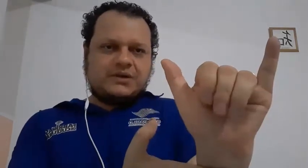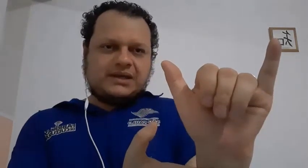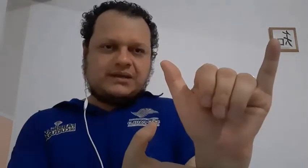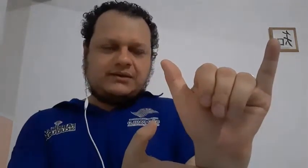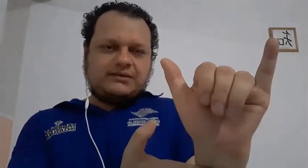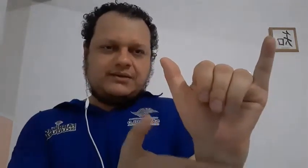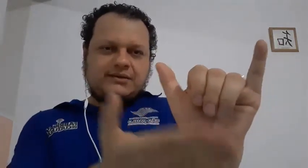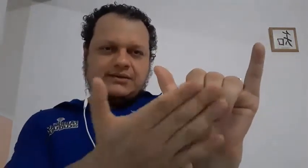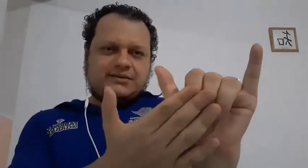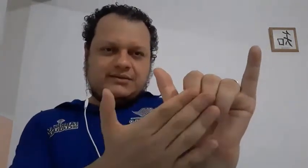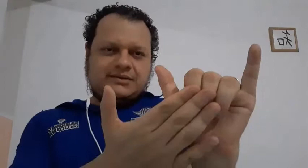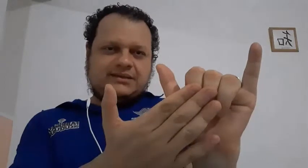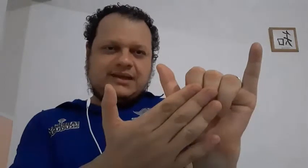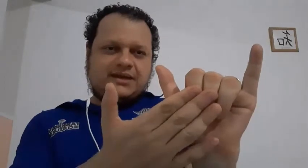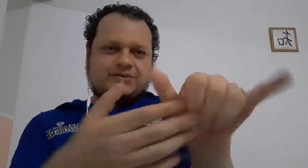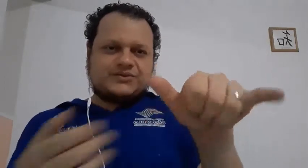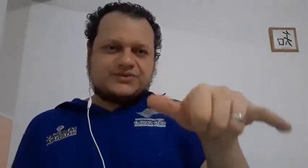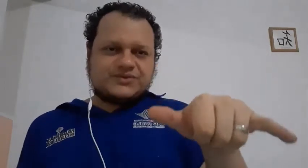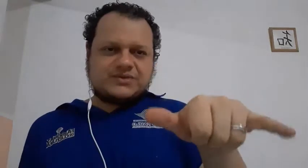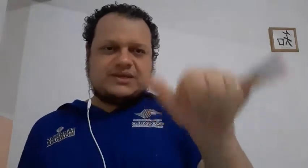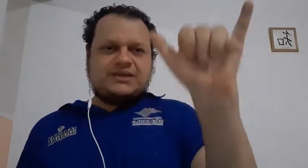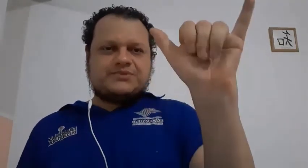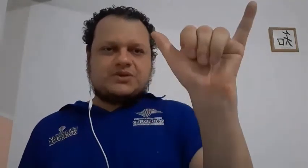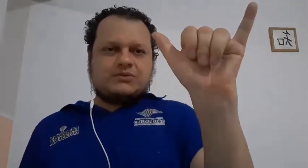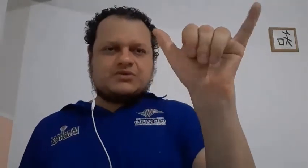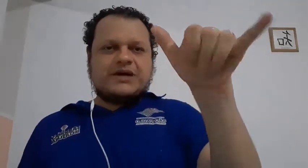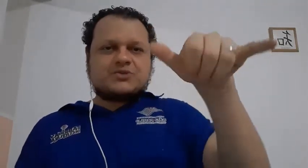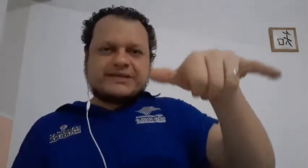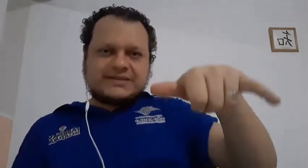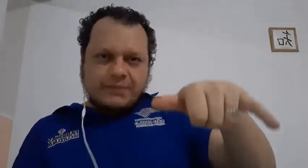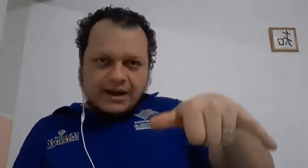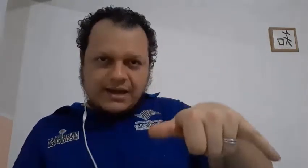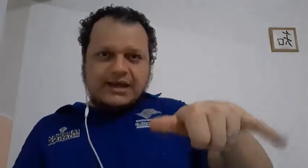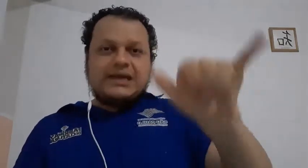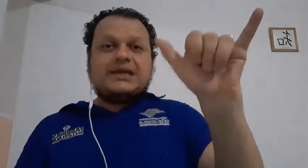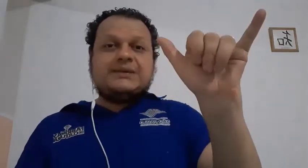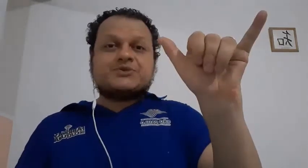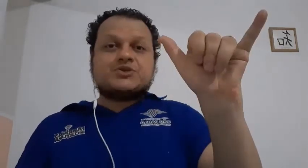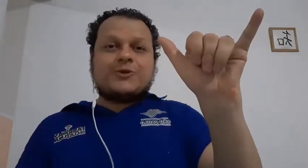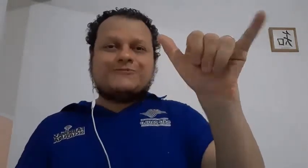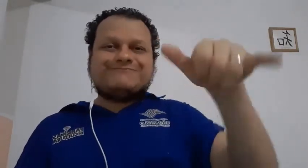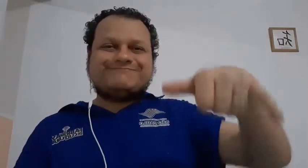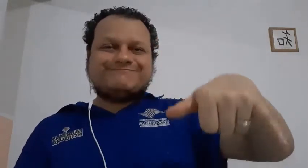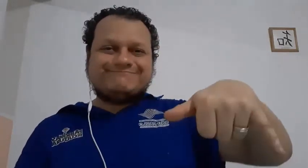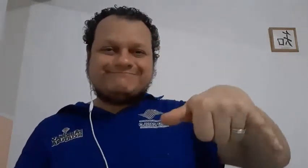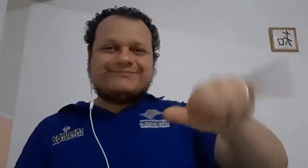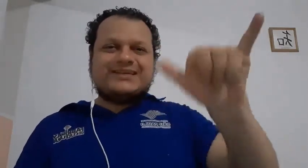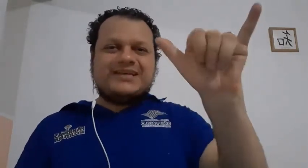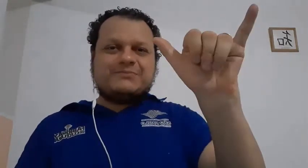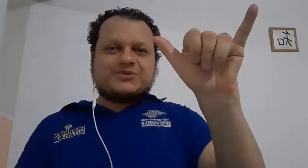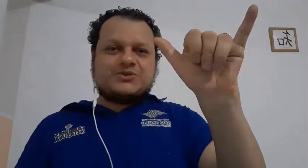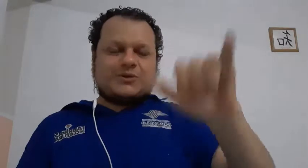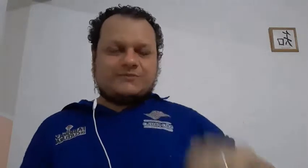aqui retraídos. Y. De baixo para cima. Y. Y.